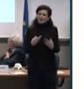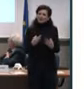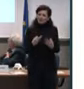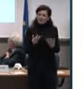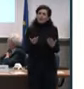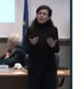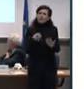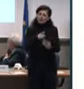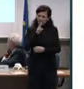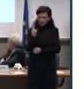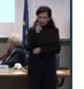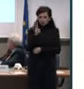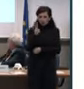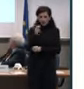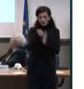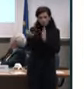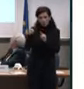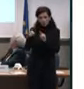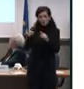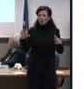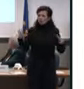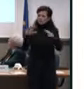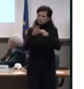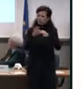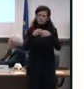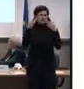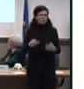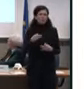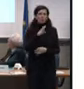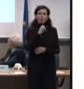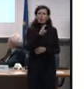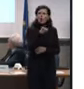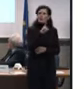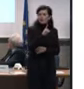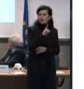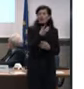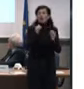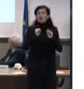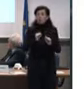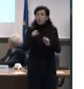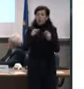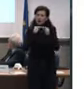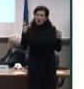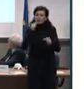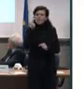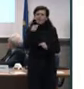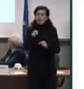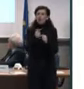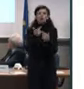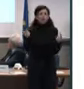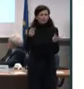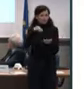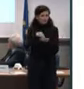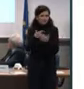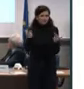una parte di questi decessi sicuramente è legata al co feed magari il tampone in quel momento non era presente ma lo stiamo andando